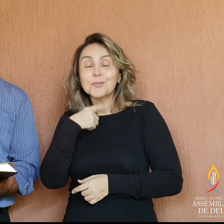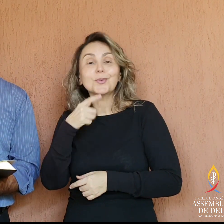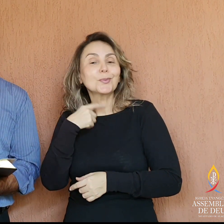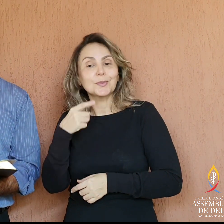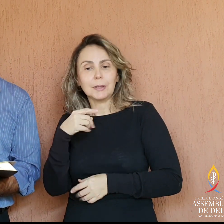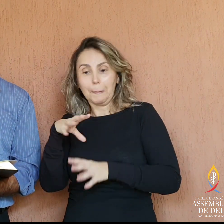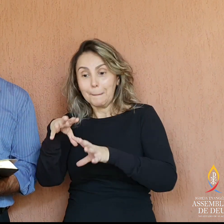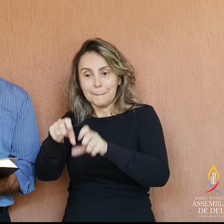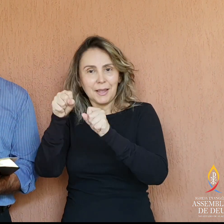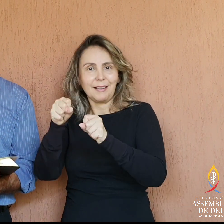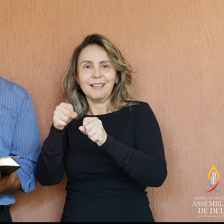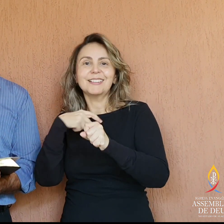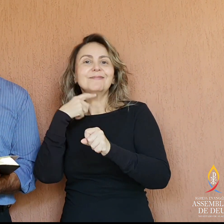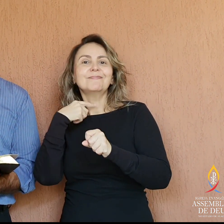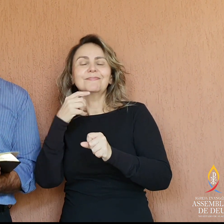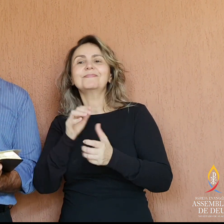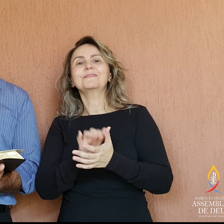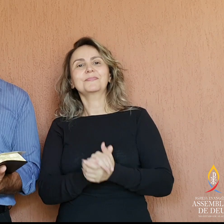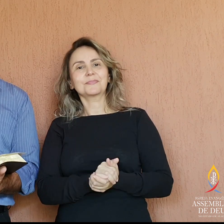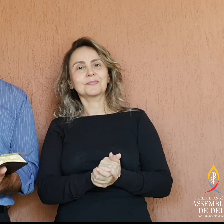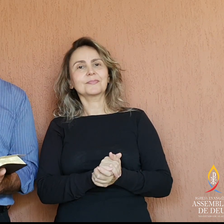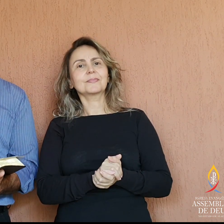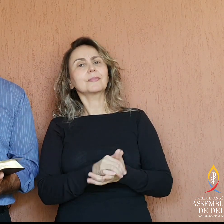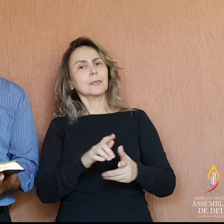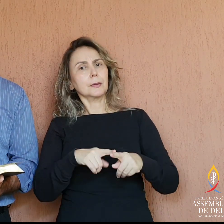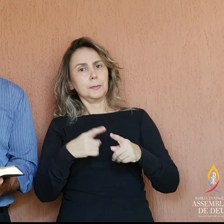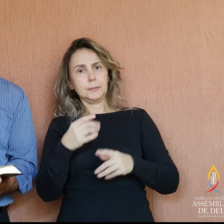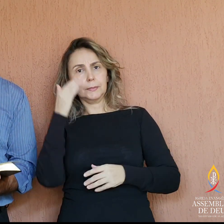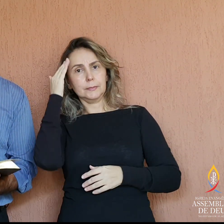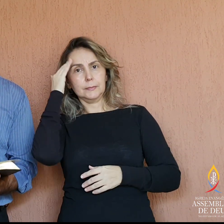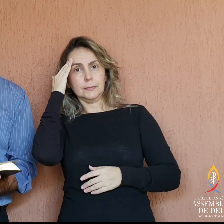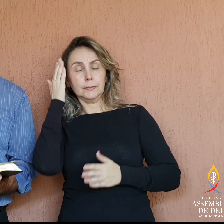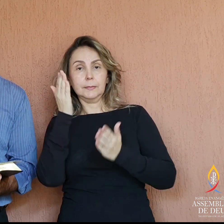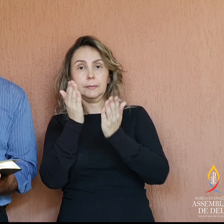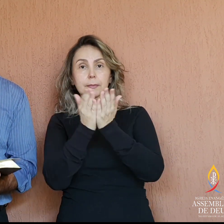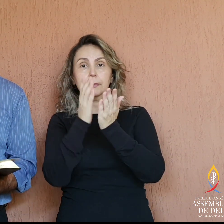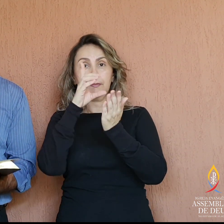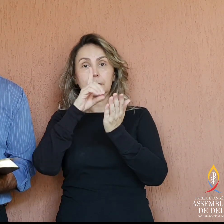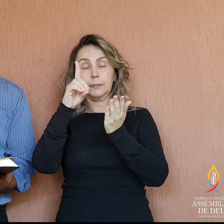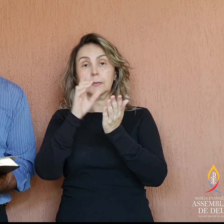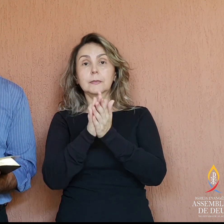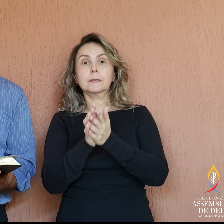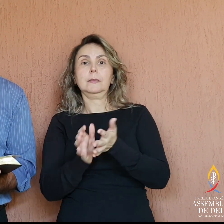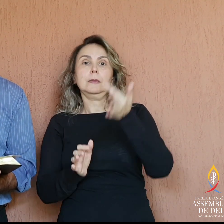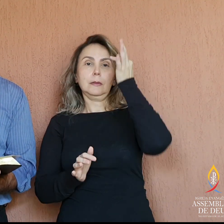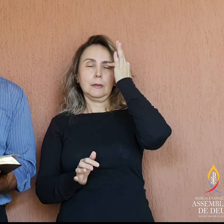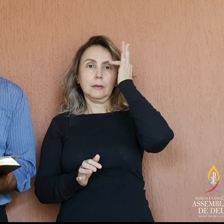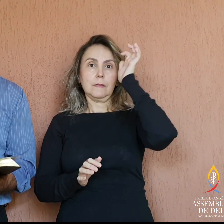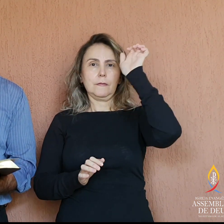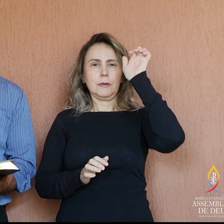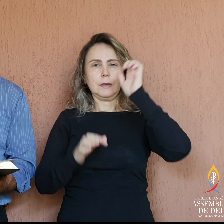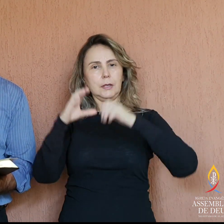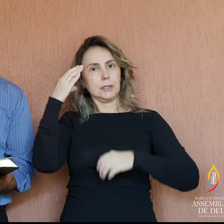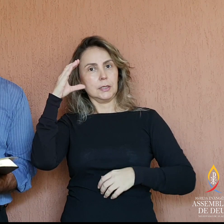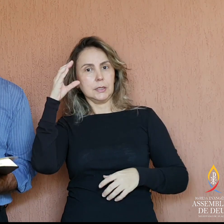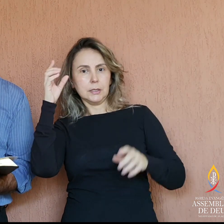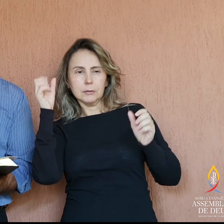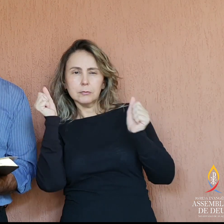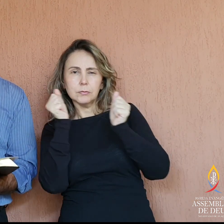matéria. Mas nós entendemos pela palavra de Deus que a fé e a ciência devem andar